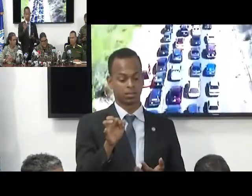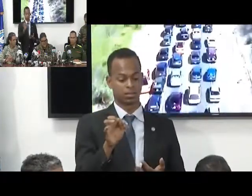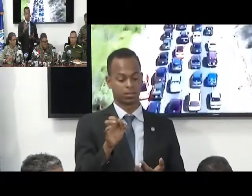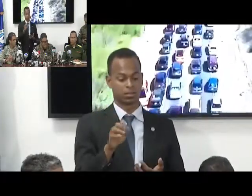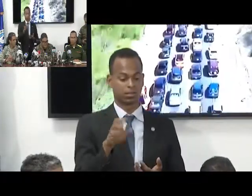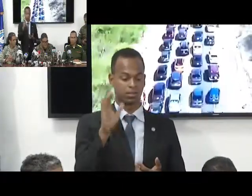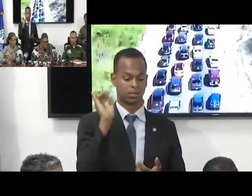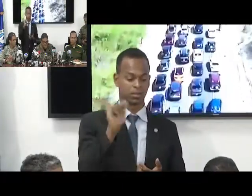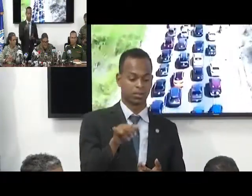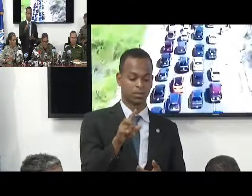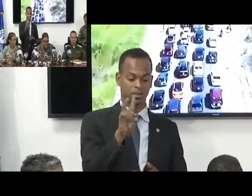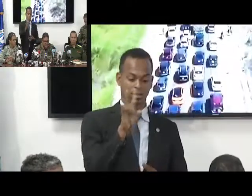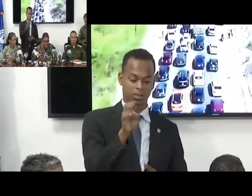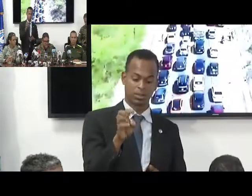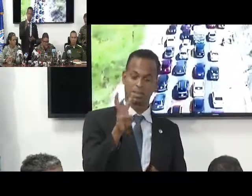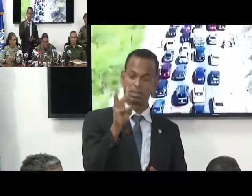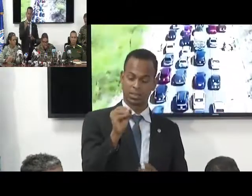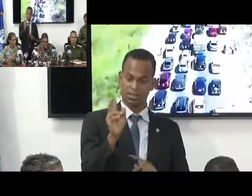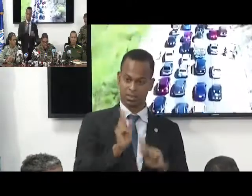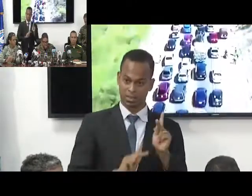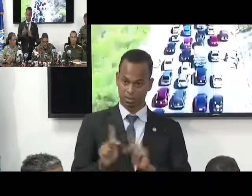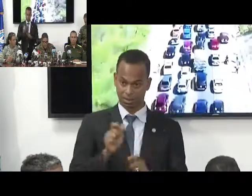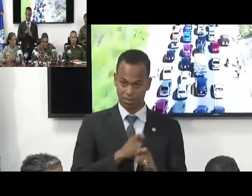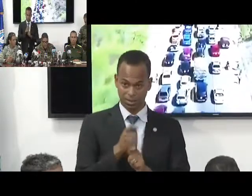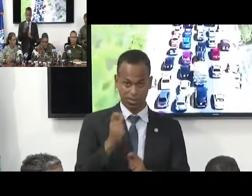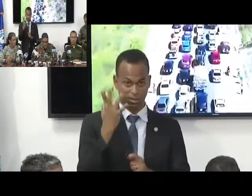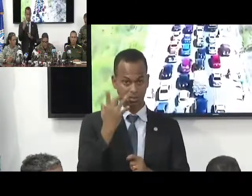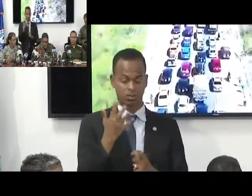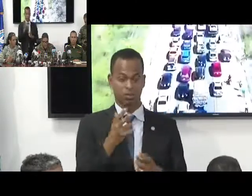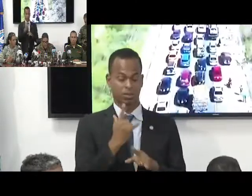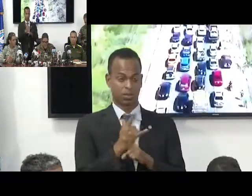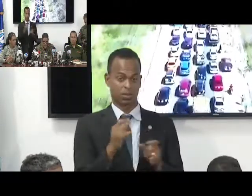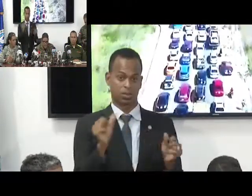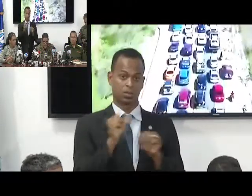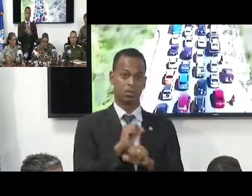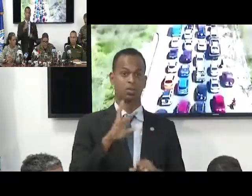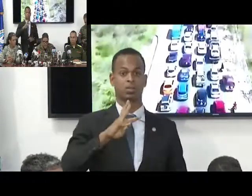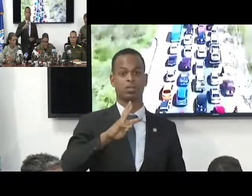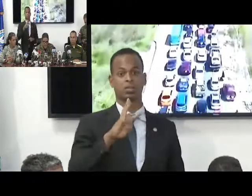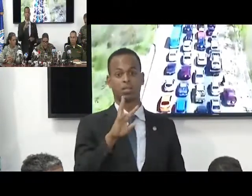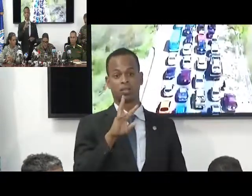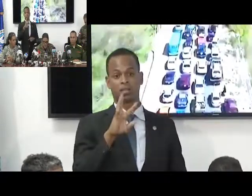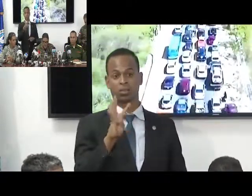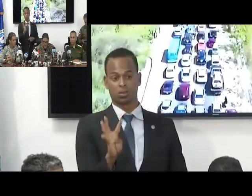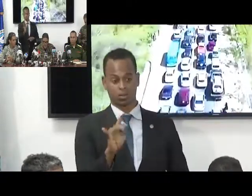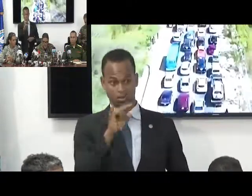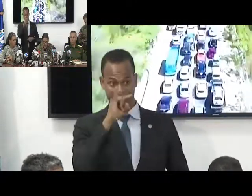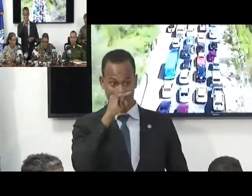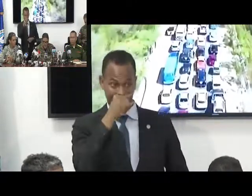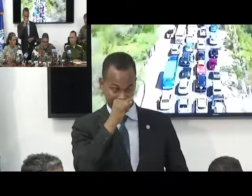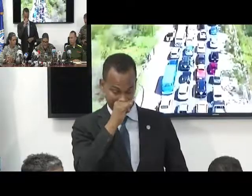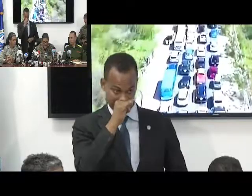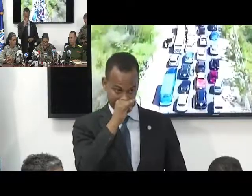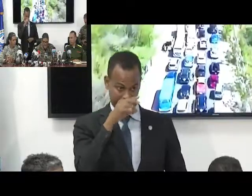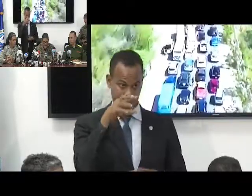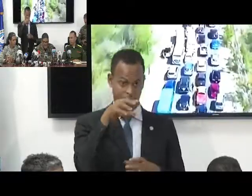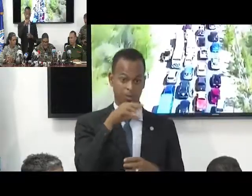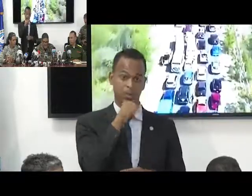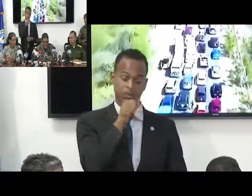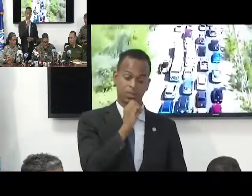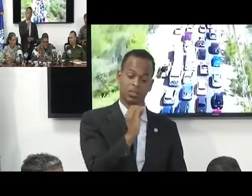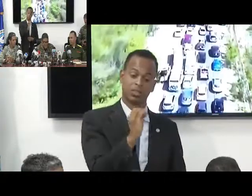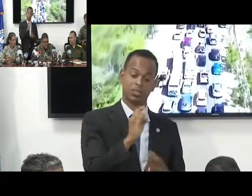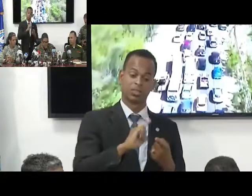De las 760 personas afectadas por intoxicación alcohólica, 64 son menores de edad entre 0